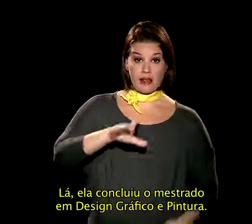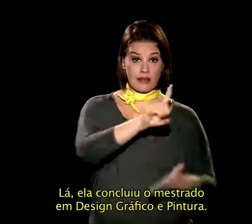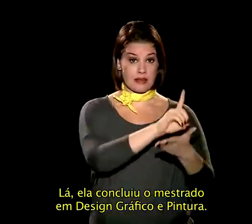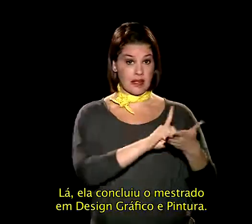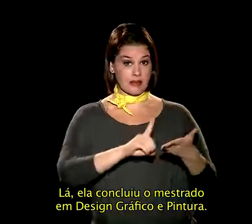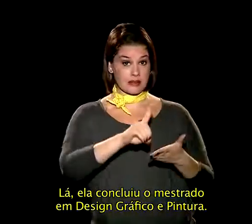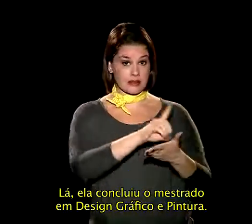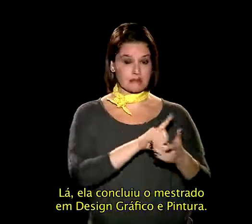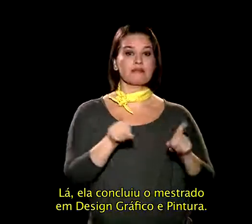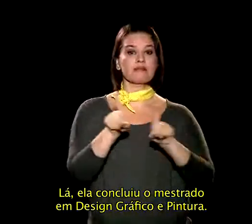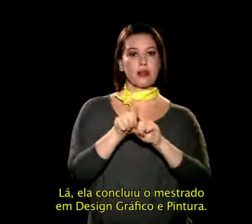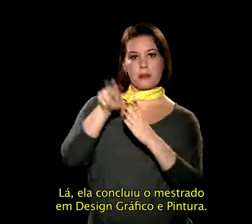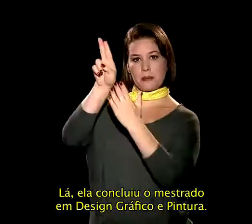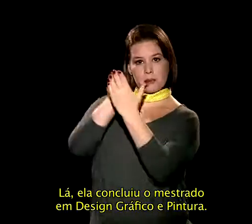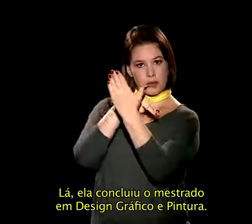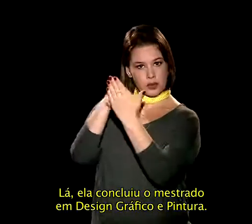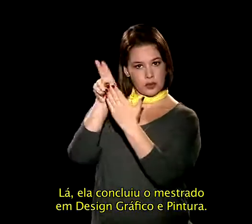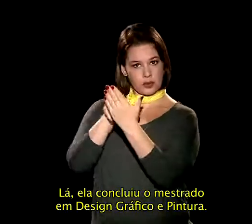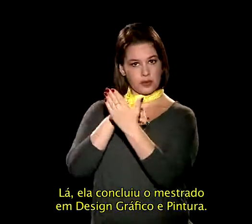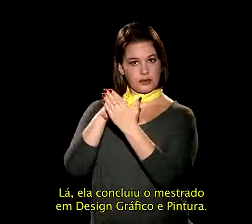mestrado em Design Gráfico e Pintura.